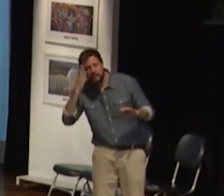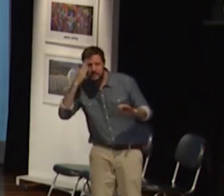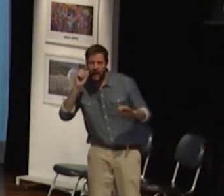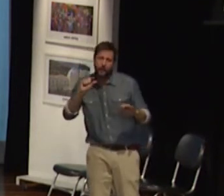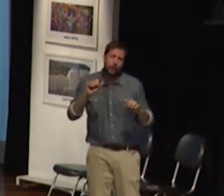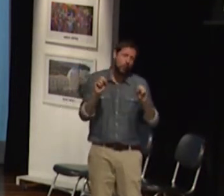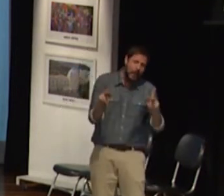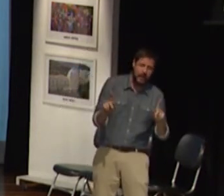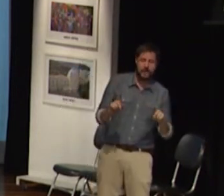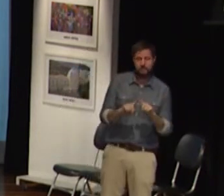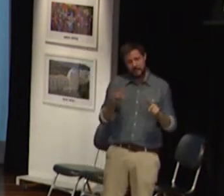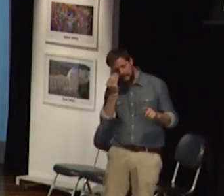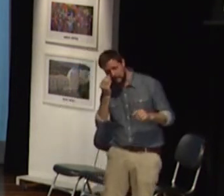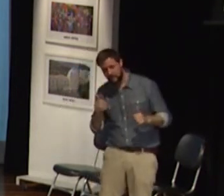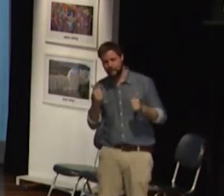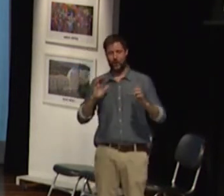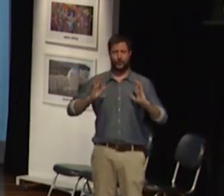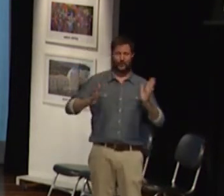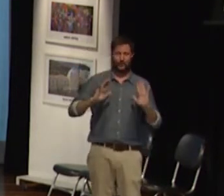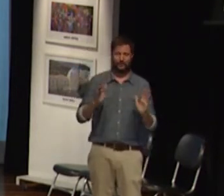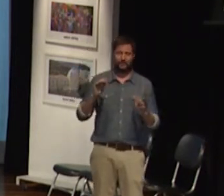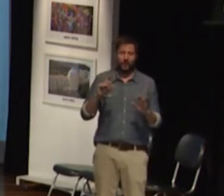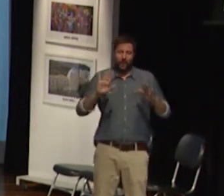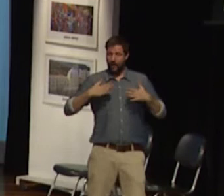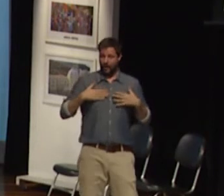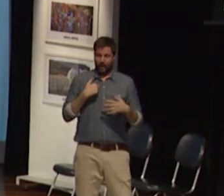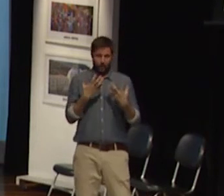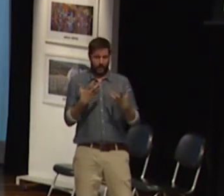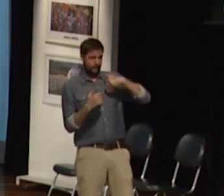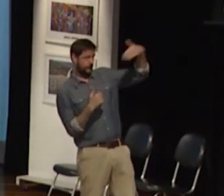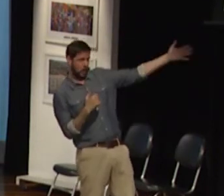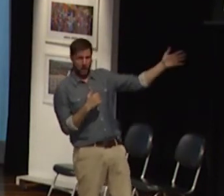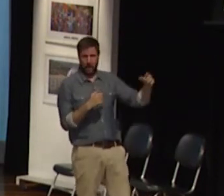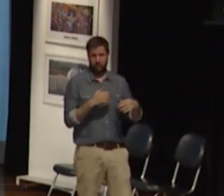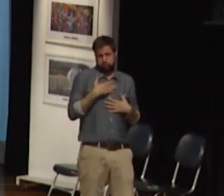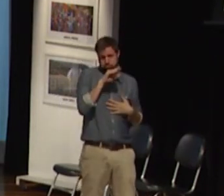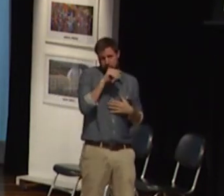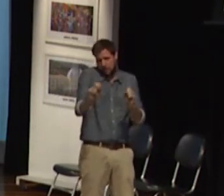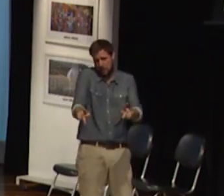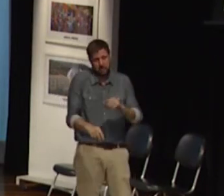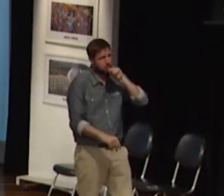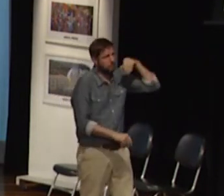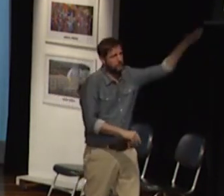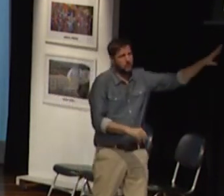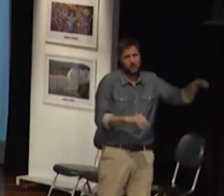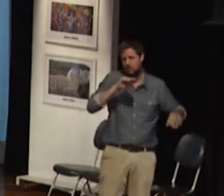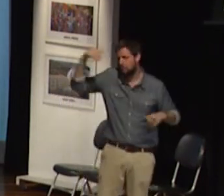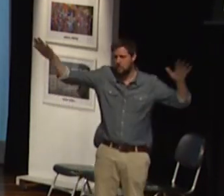essa oportunidade para eles, mesmo que você saiba pouco, né? Sinalize mais. Eu quero fora oralizar, ok,